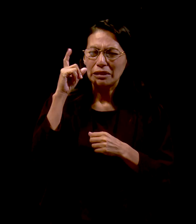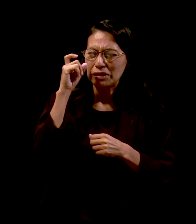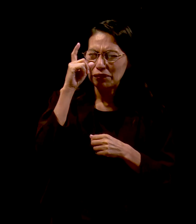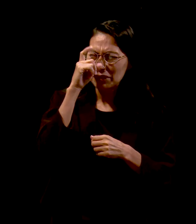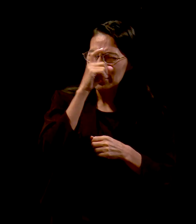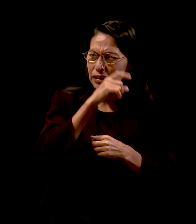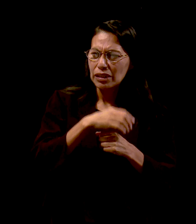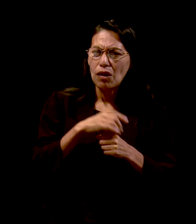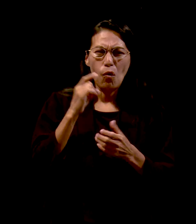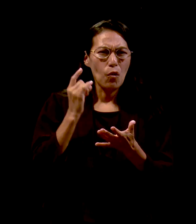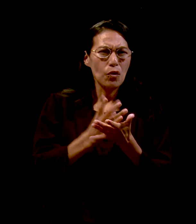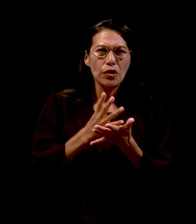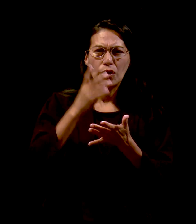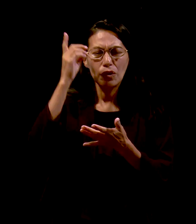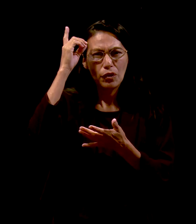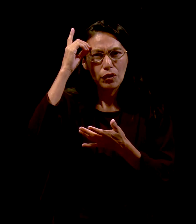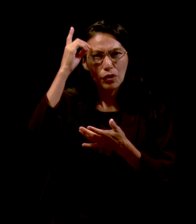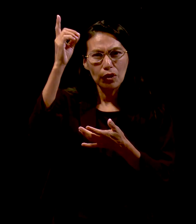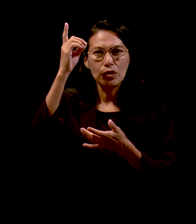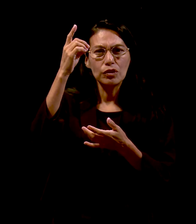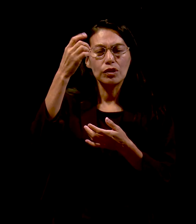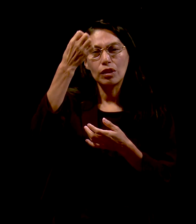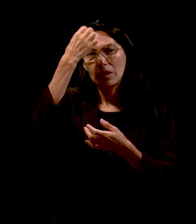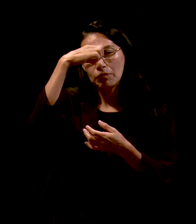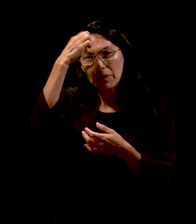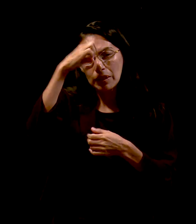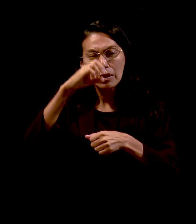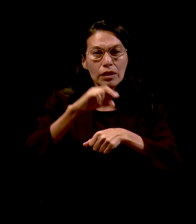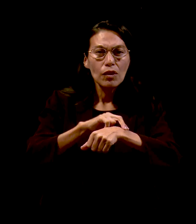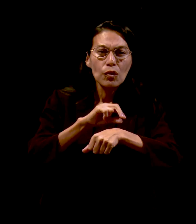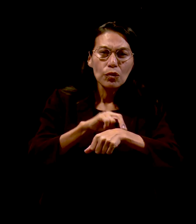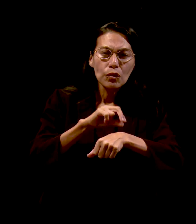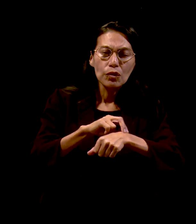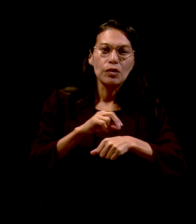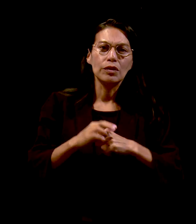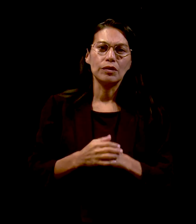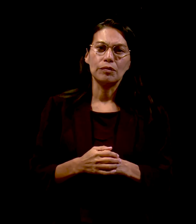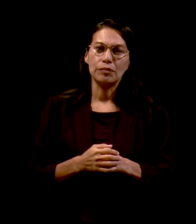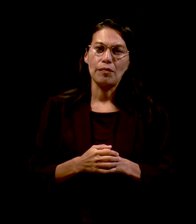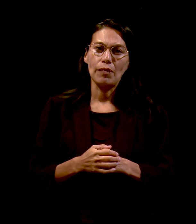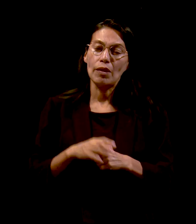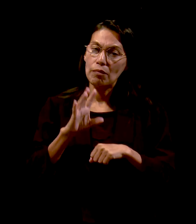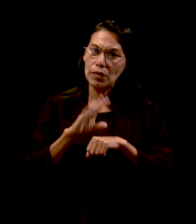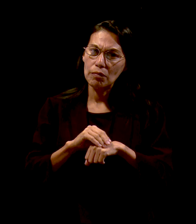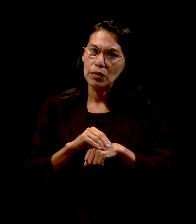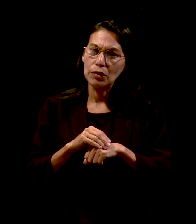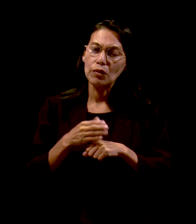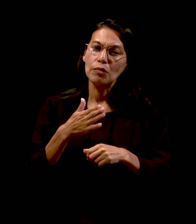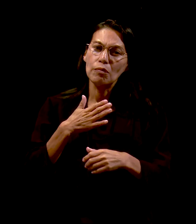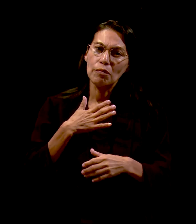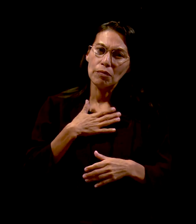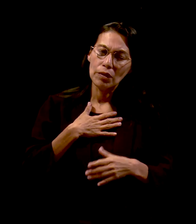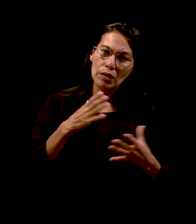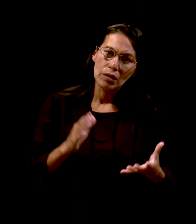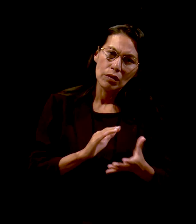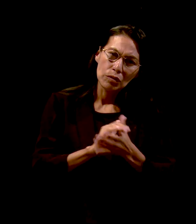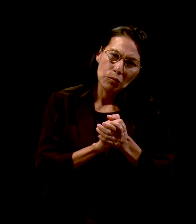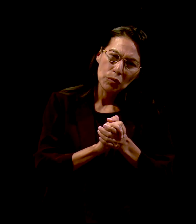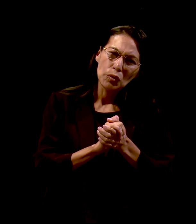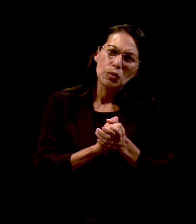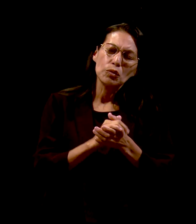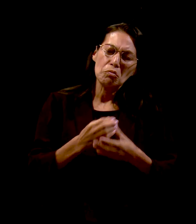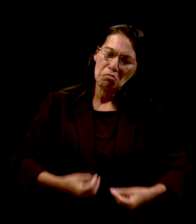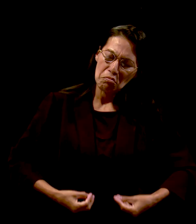experiencia de los médicos pudo hacer que saliera con vida pero dios respondió en el momento en que él